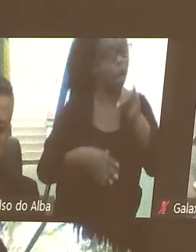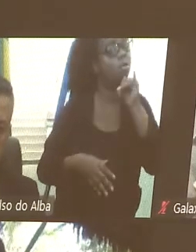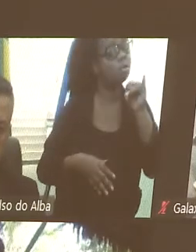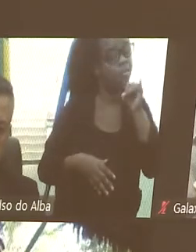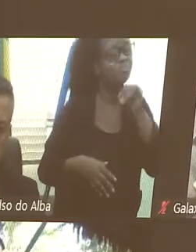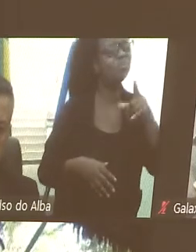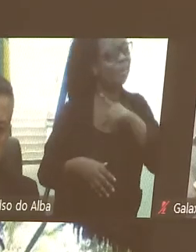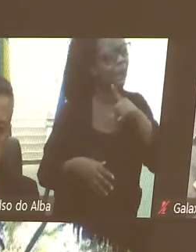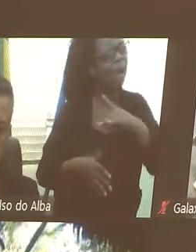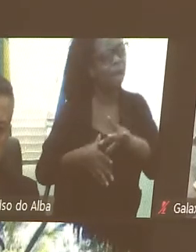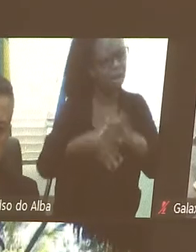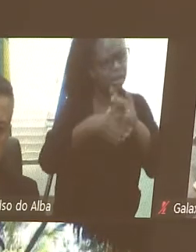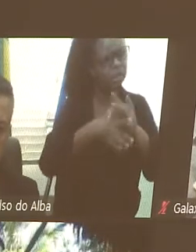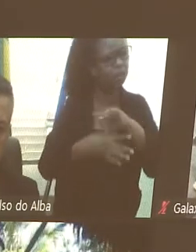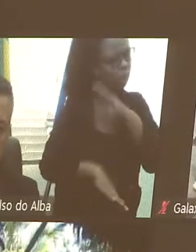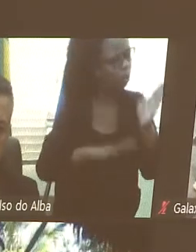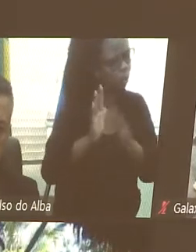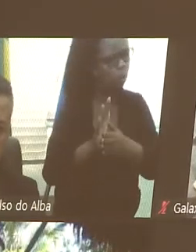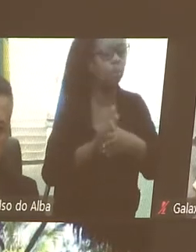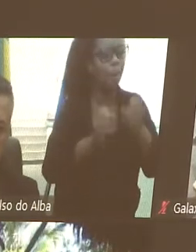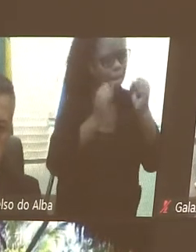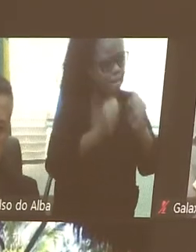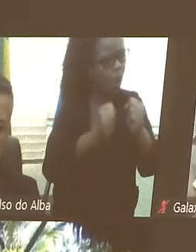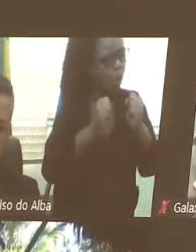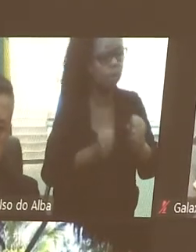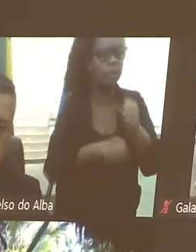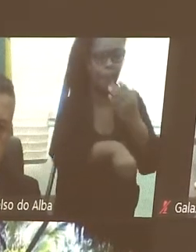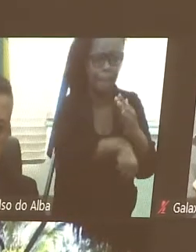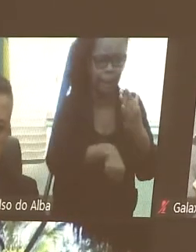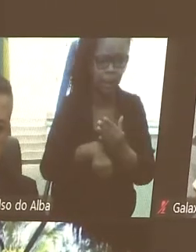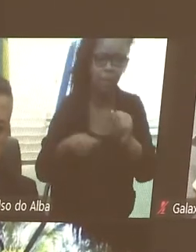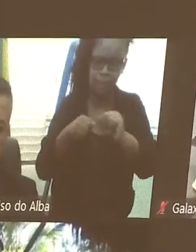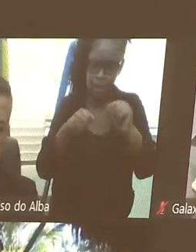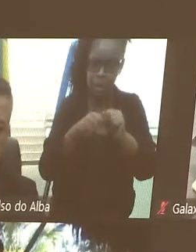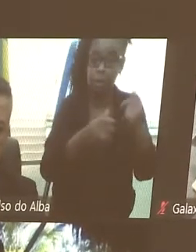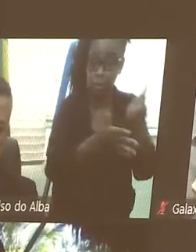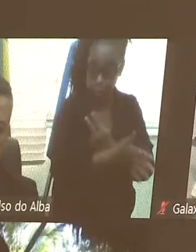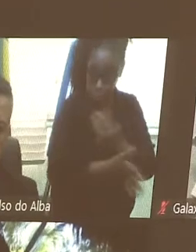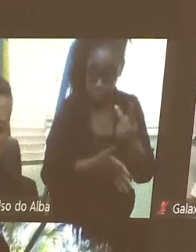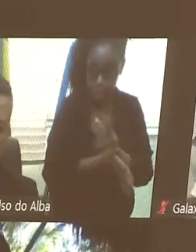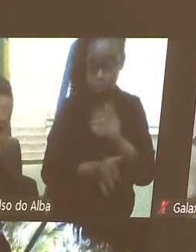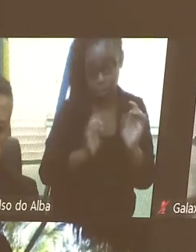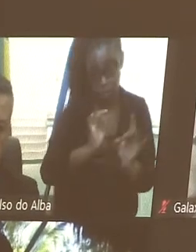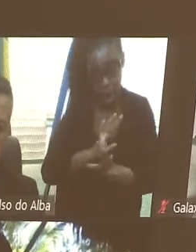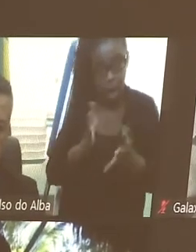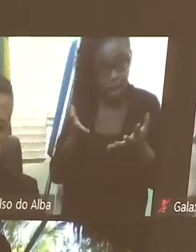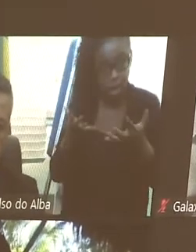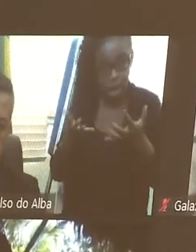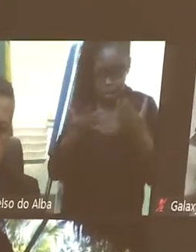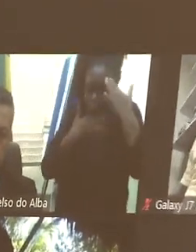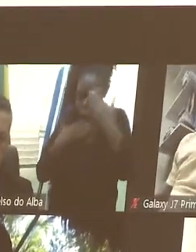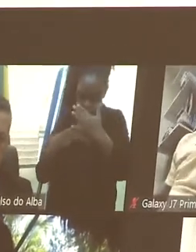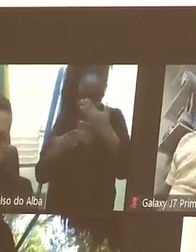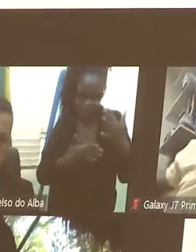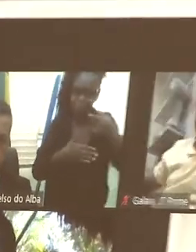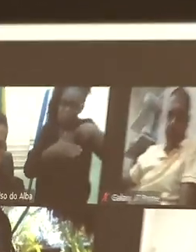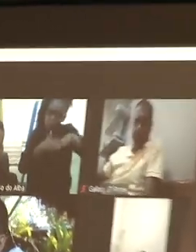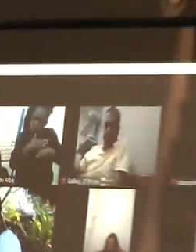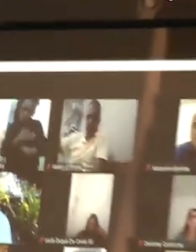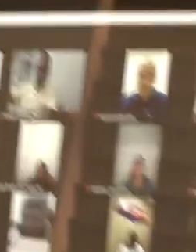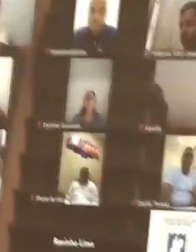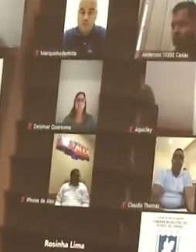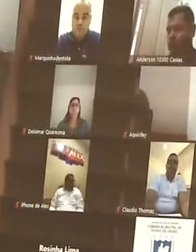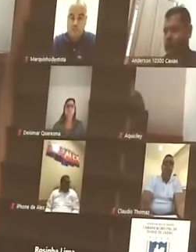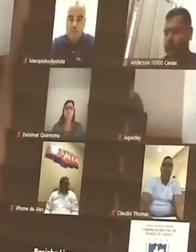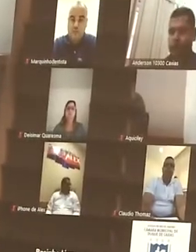liderança que faz com que isso aconteça. Quero aqui, senhor presidente, agradecer imensamente a forma como as coisas